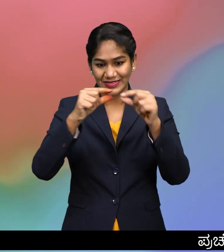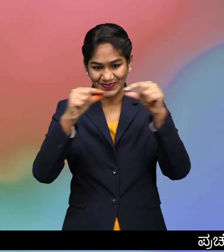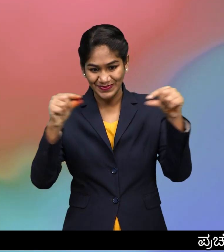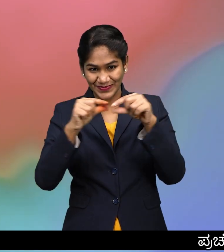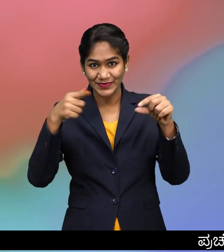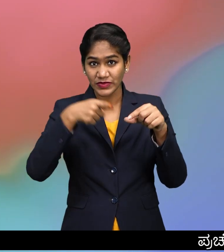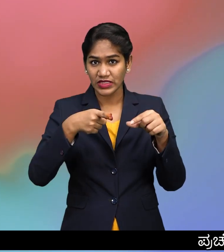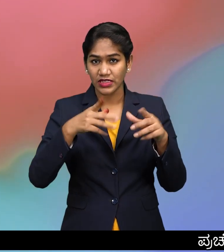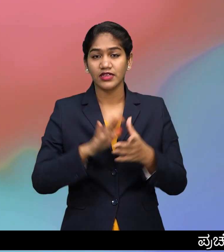ಪ್ರಚೋದನೆ ಮತ್ತು